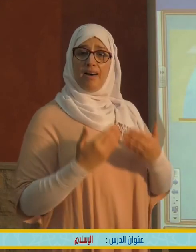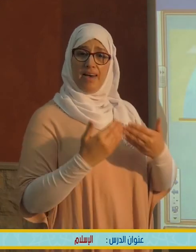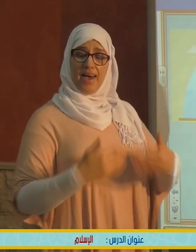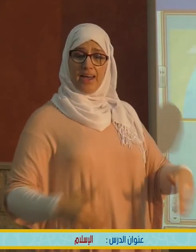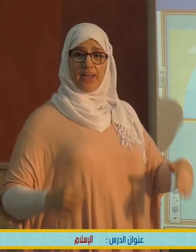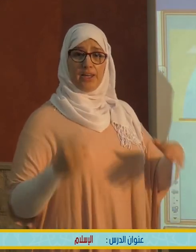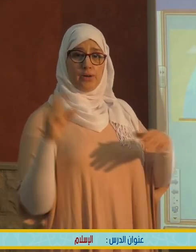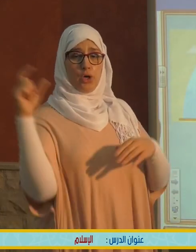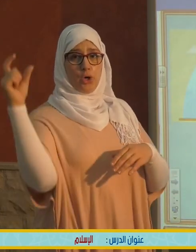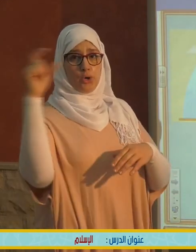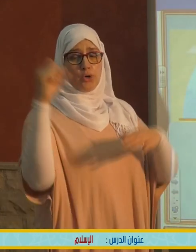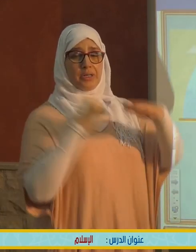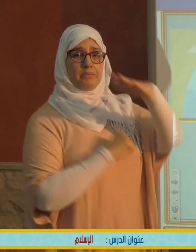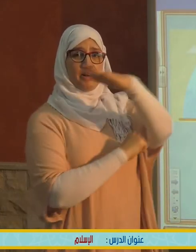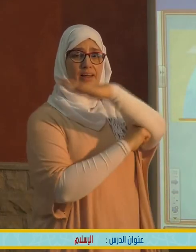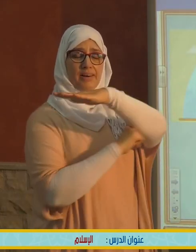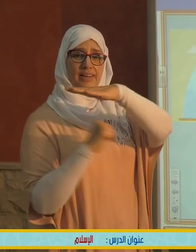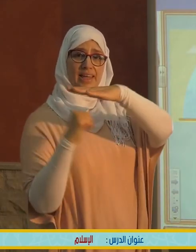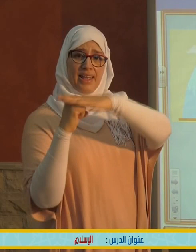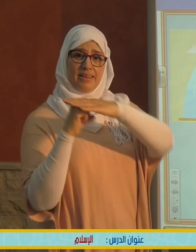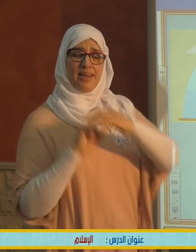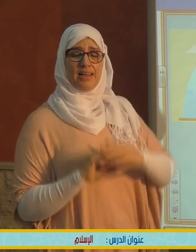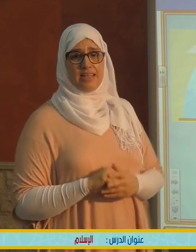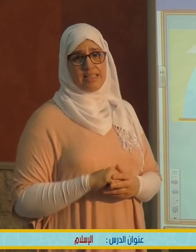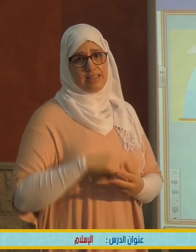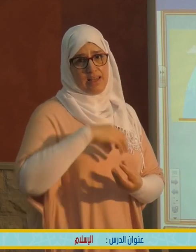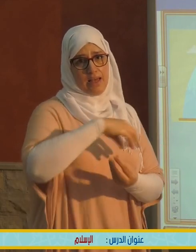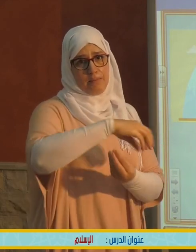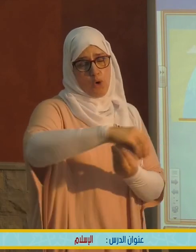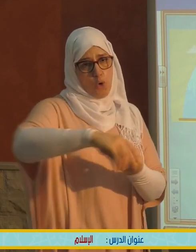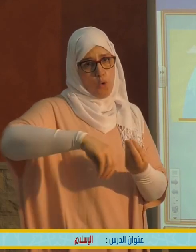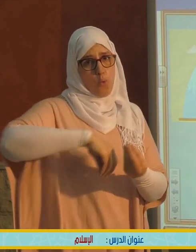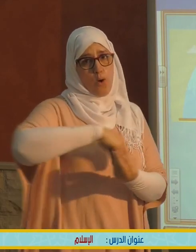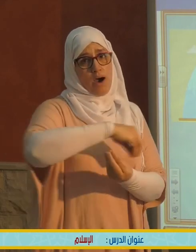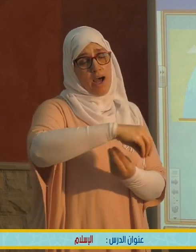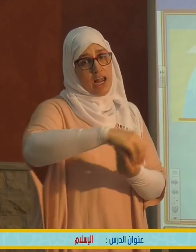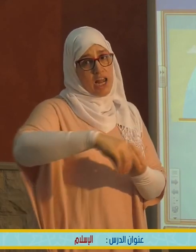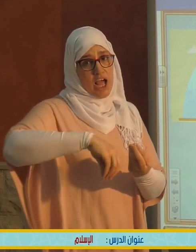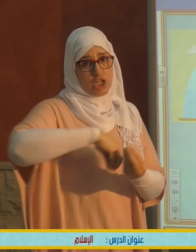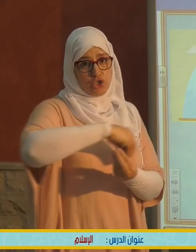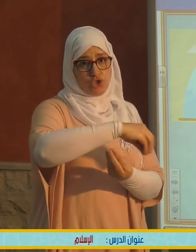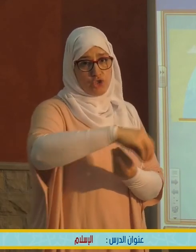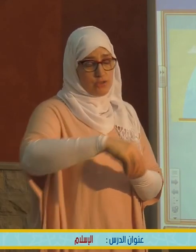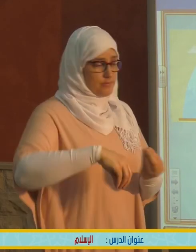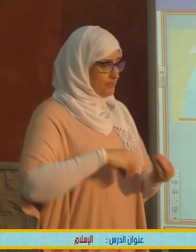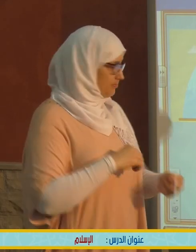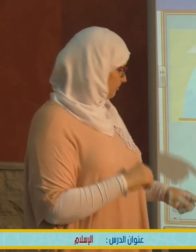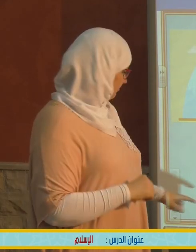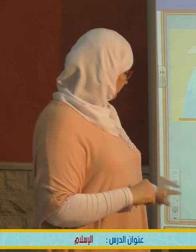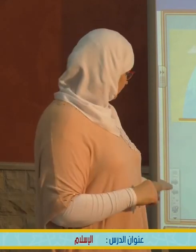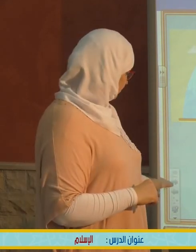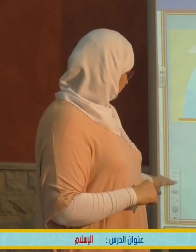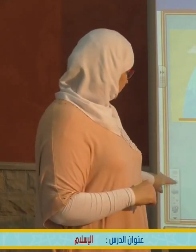ثم آخر ركن من أركان الإسلام هو الحج.